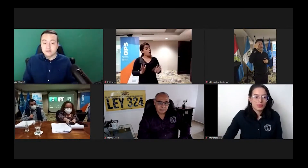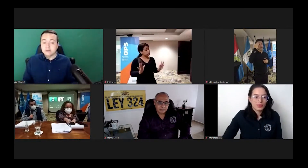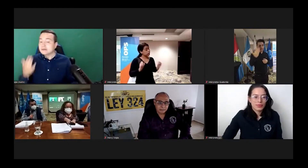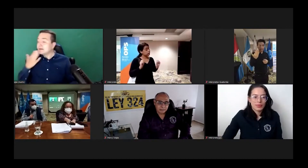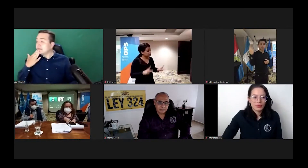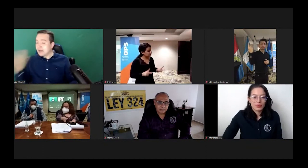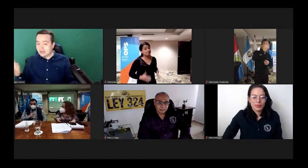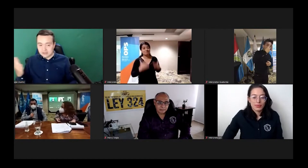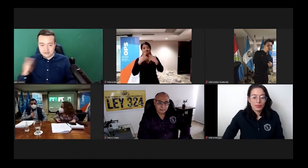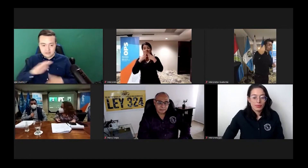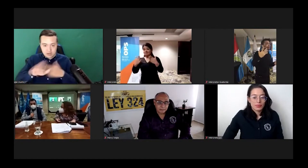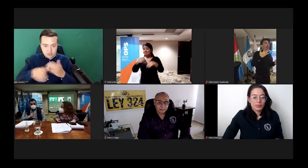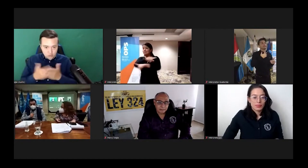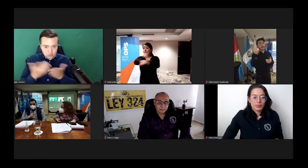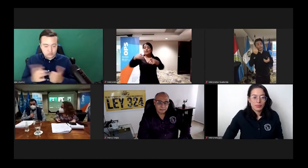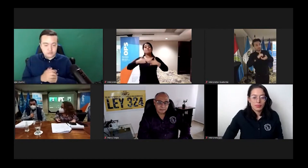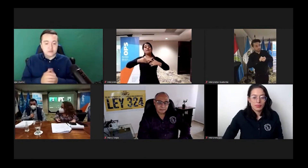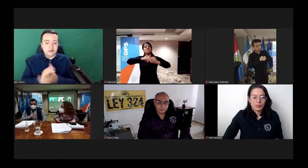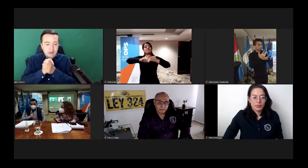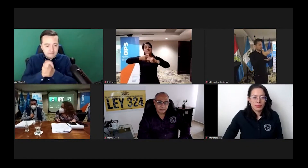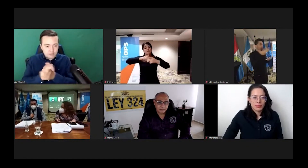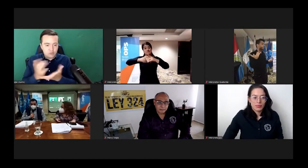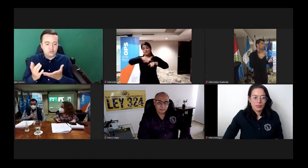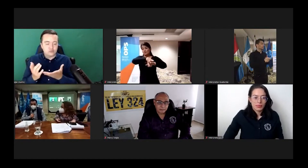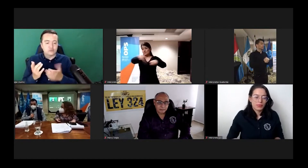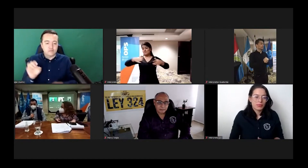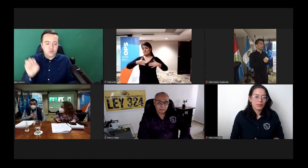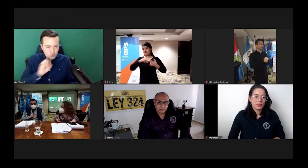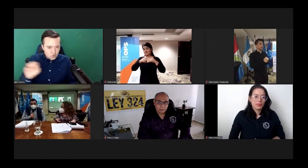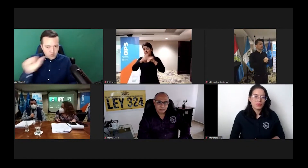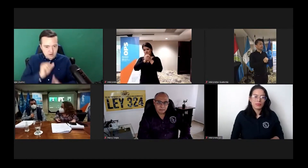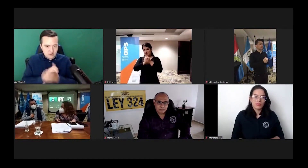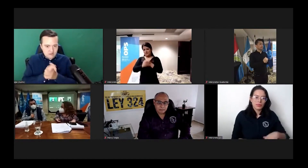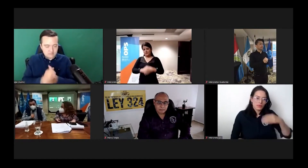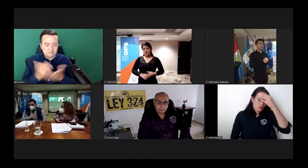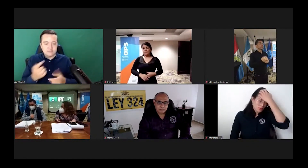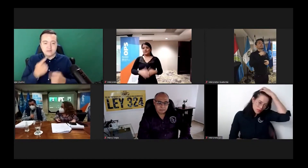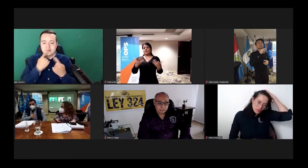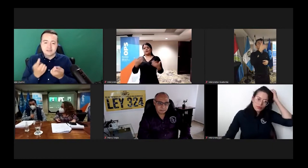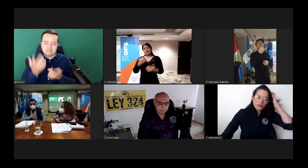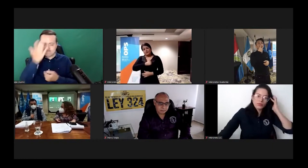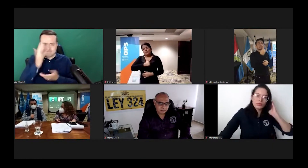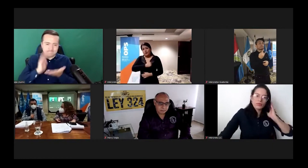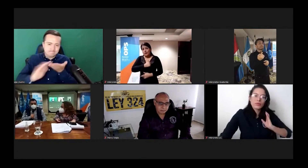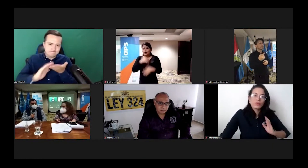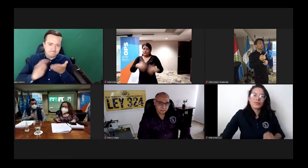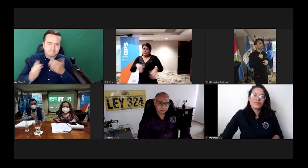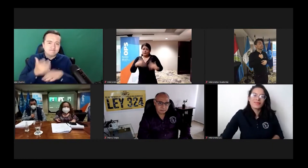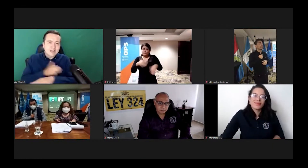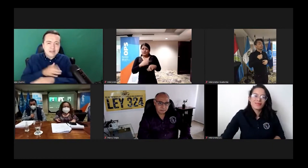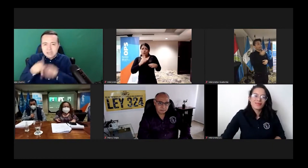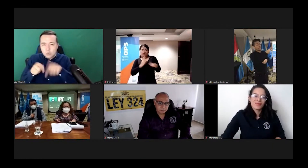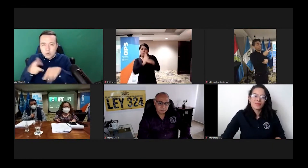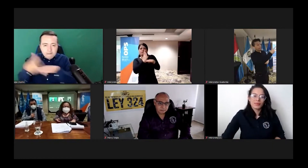todos, amigos y amigas. Quería decirles una disculpa que les corté algunas